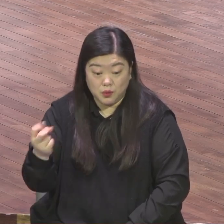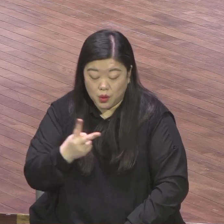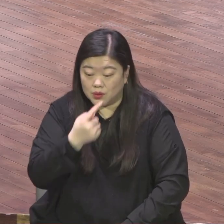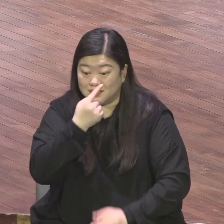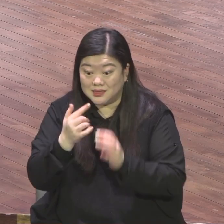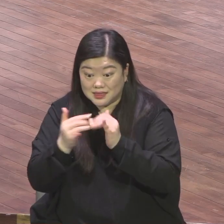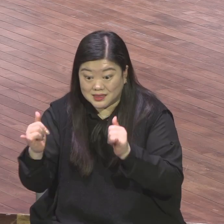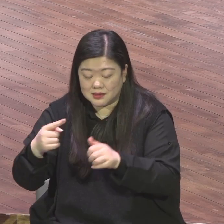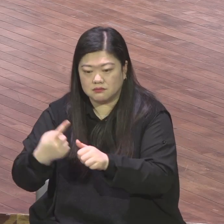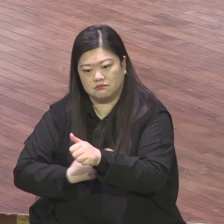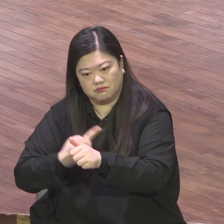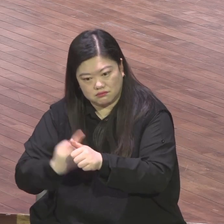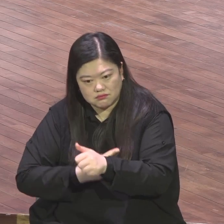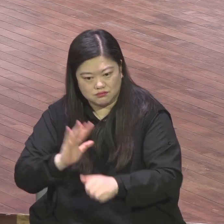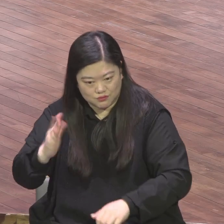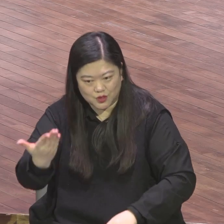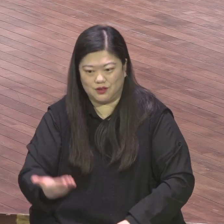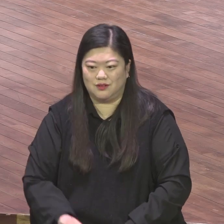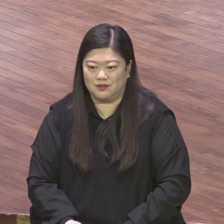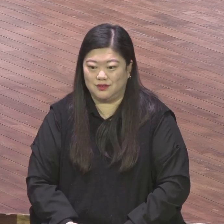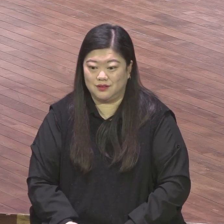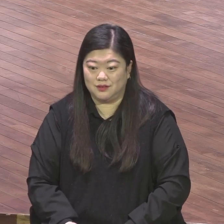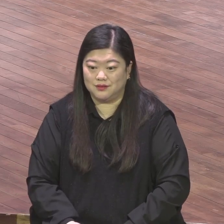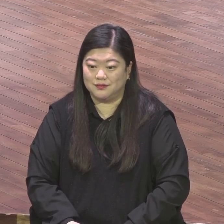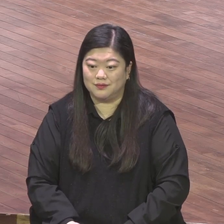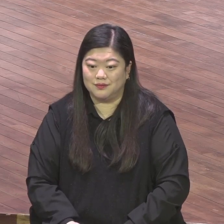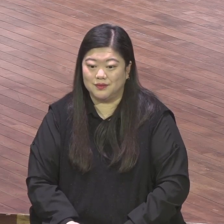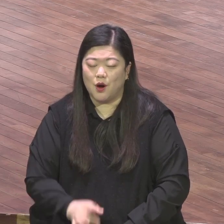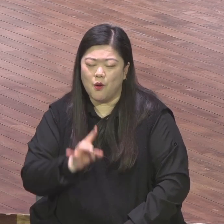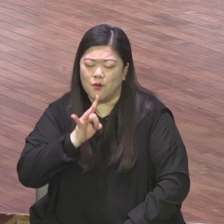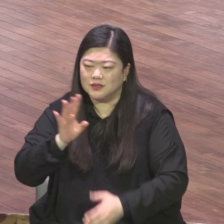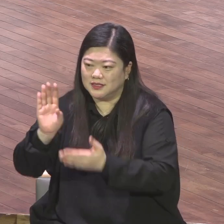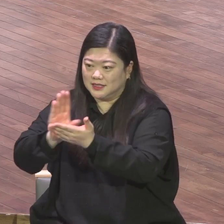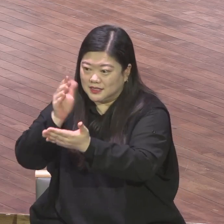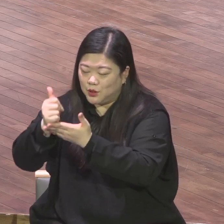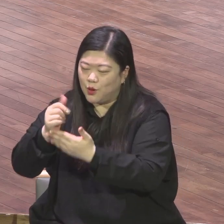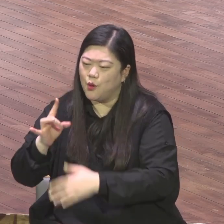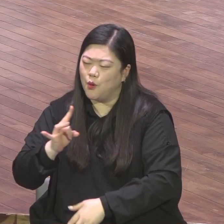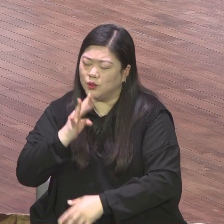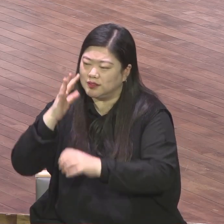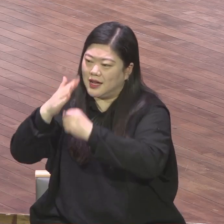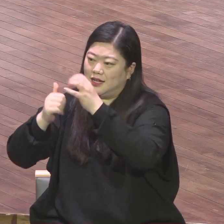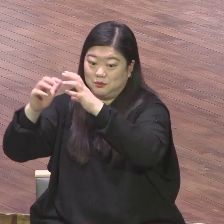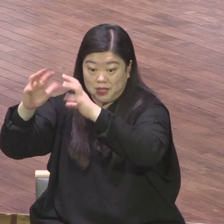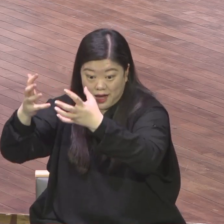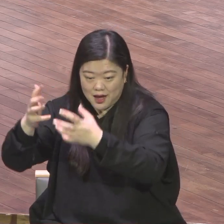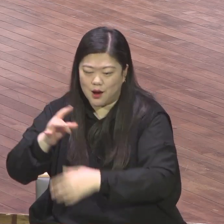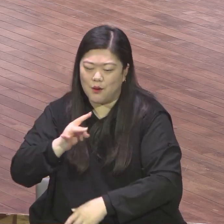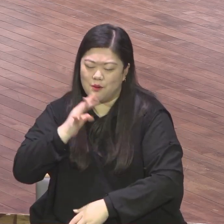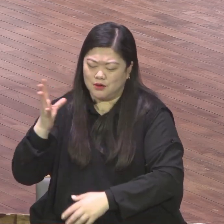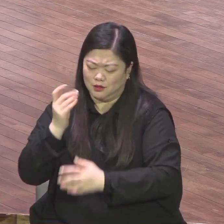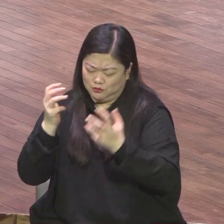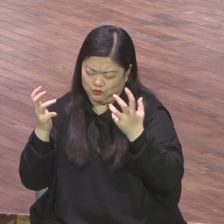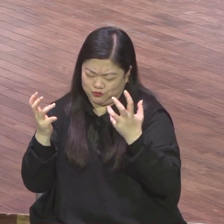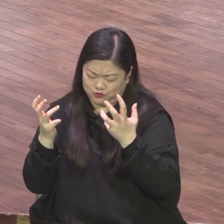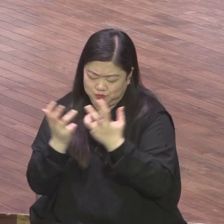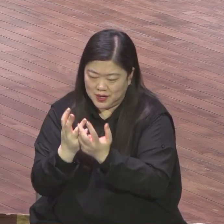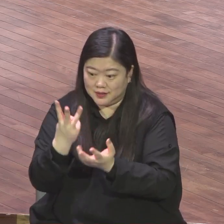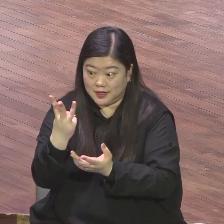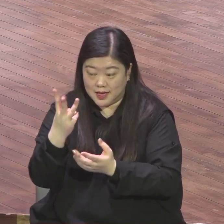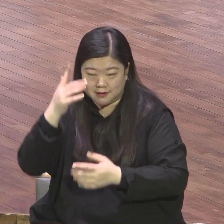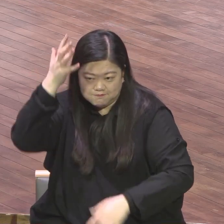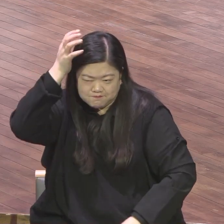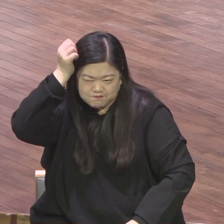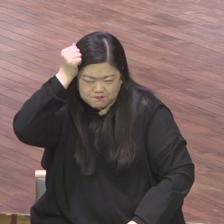있어요. 영계 모든 성도들 오직 그리스도 오직 하나님 나라 오직 성령 충만의 각인 뿌리 체질이 돼가지고